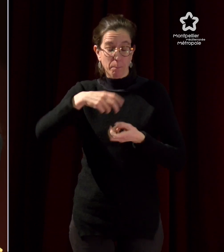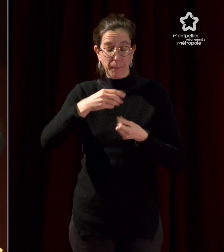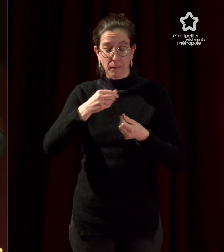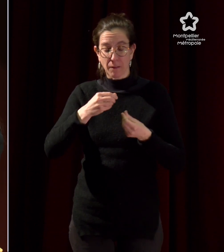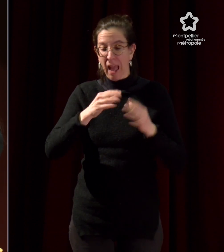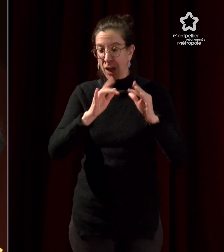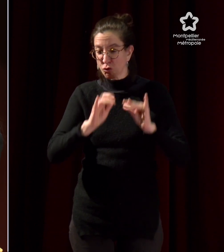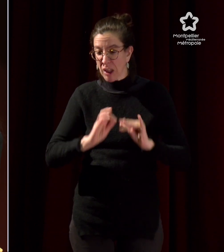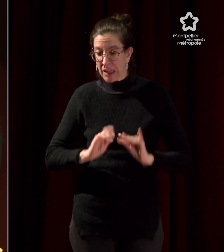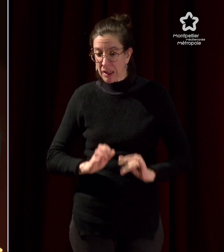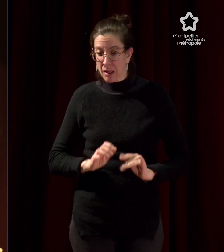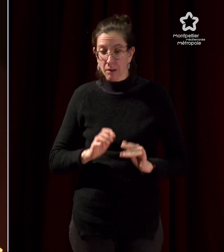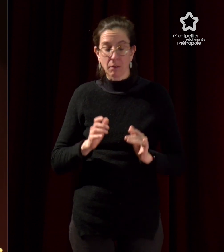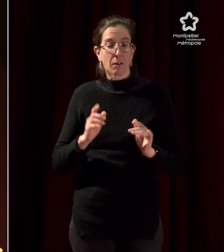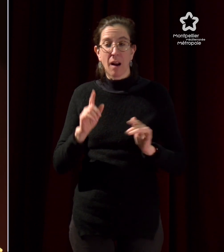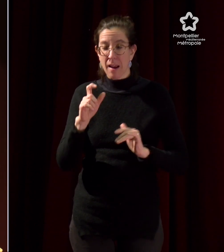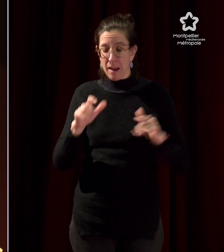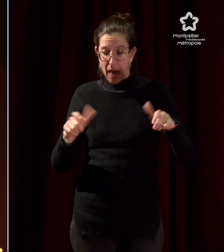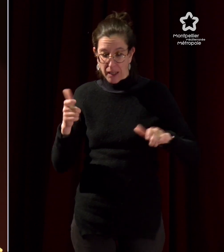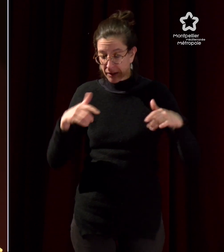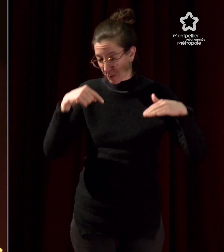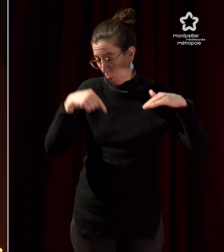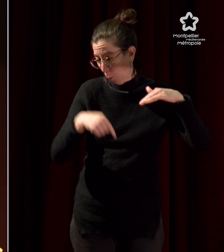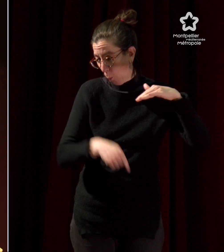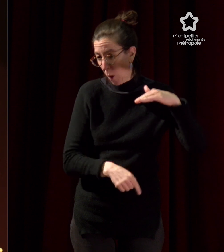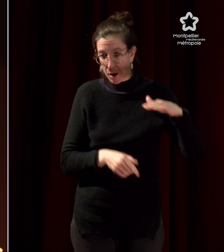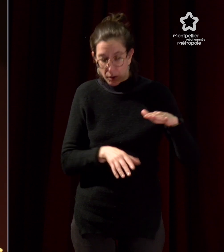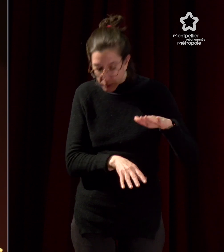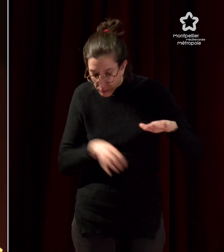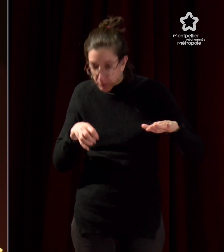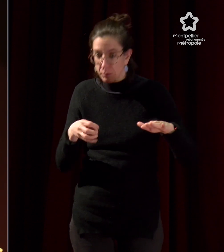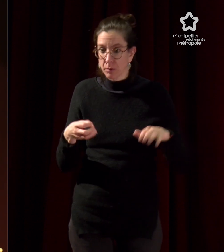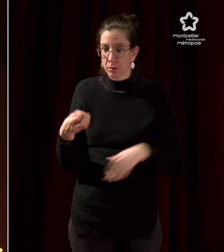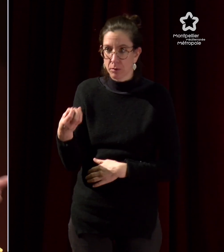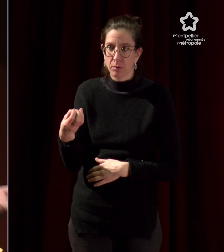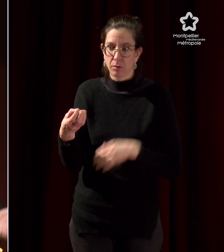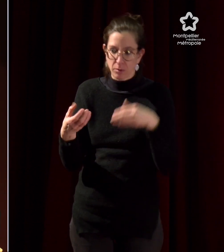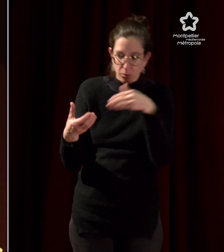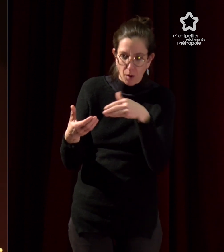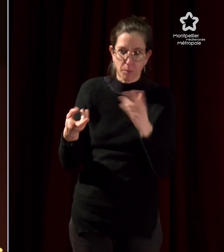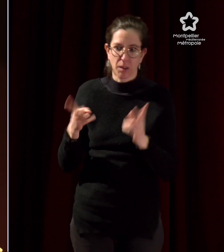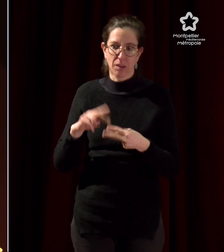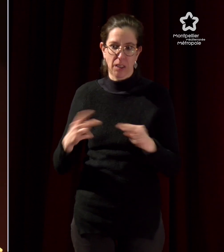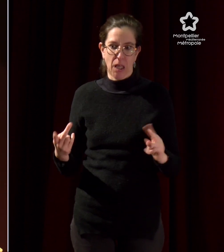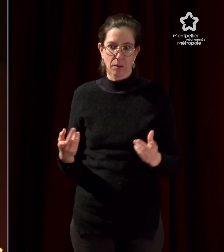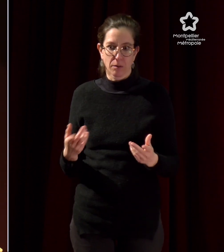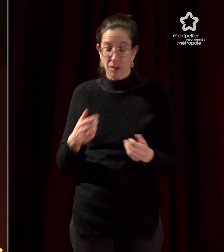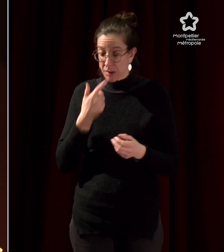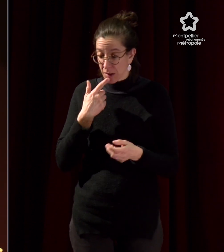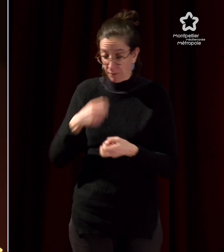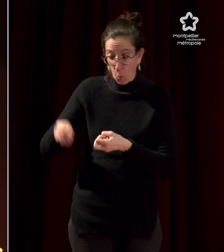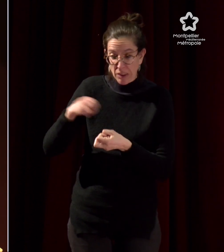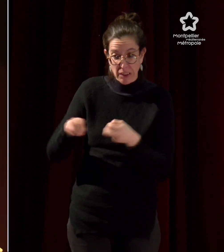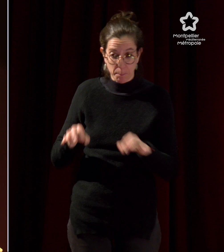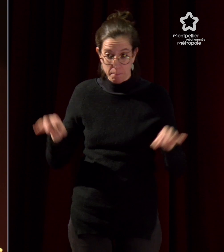et qui aurait gardé dans ce cas-là des traces d'ADN d'espèces dont on ne retrouve pas de fossiles